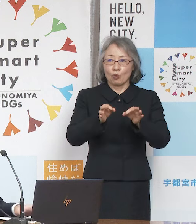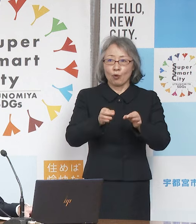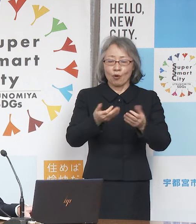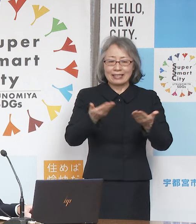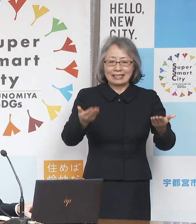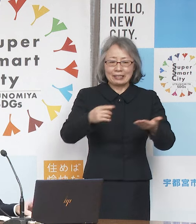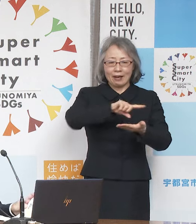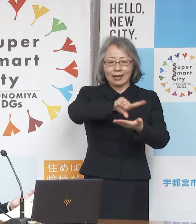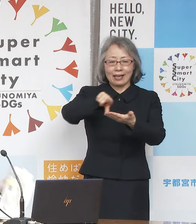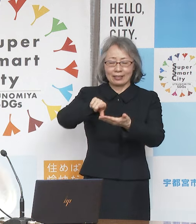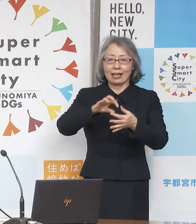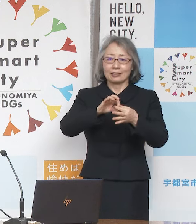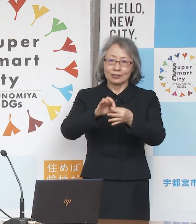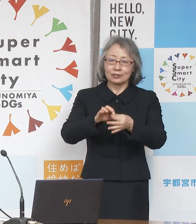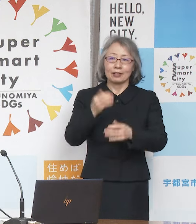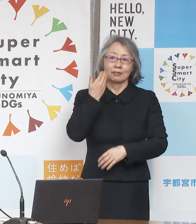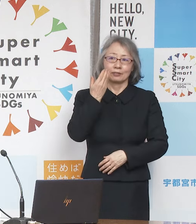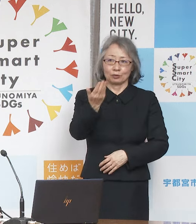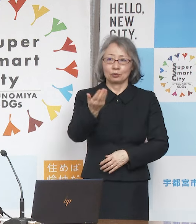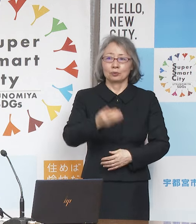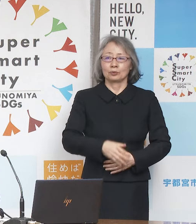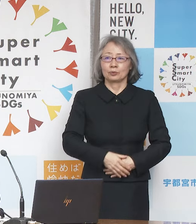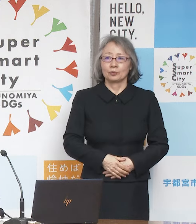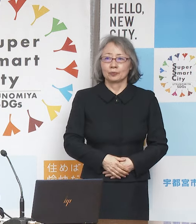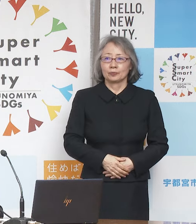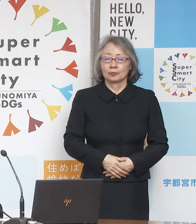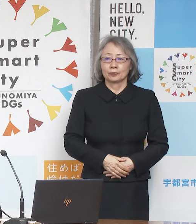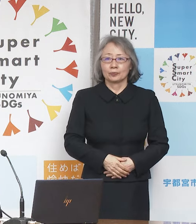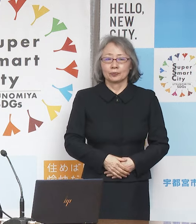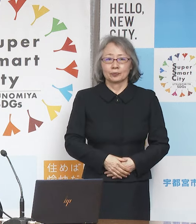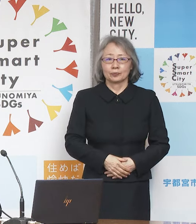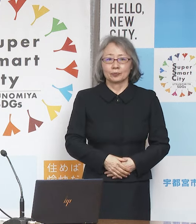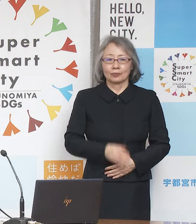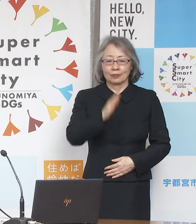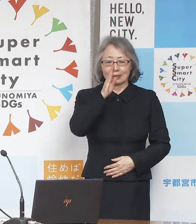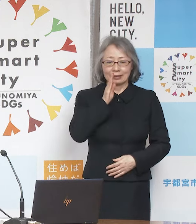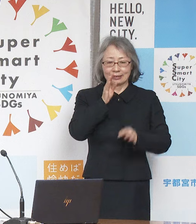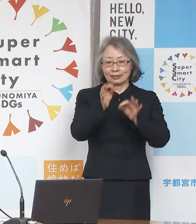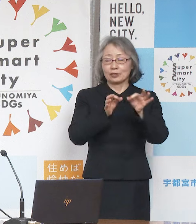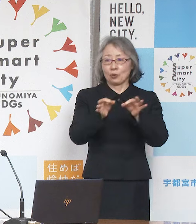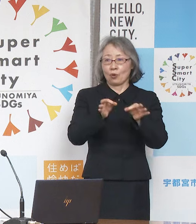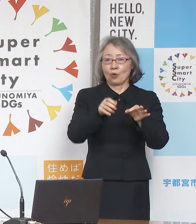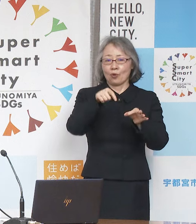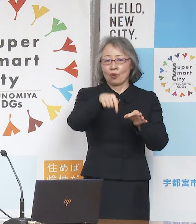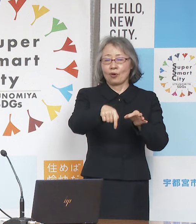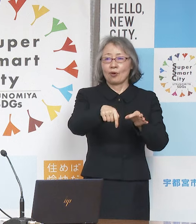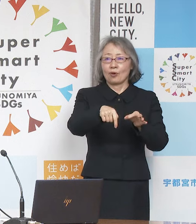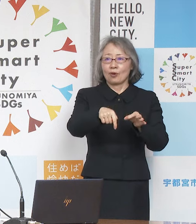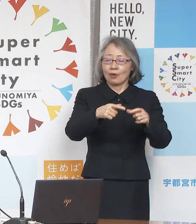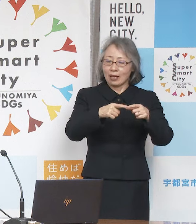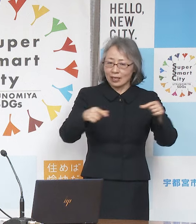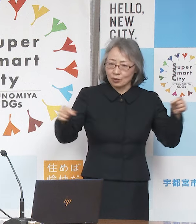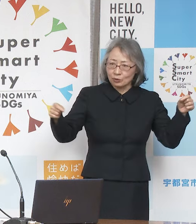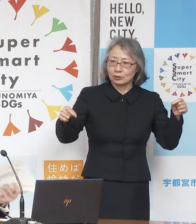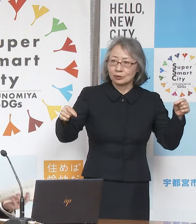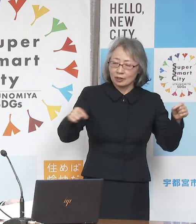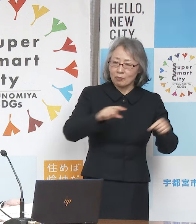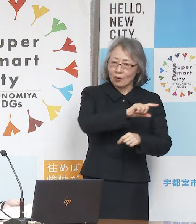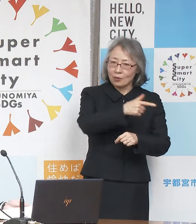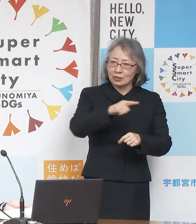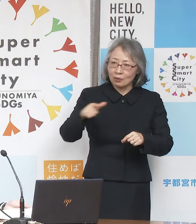のことについてお聞きしたいと思いますえっとま市場でですけれどもま全国的にもいろんな